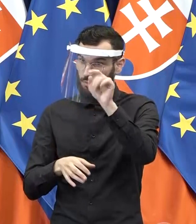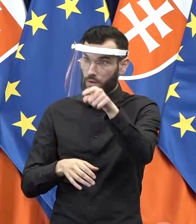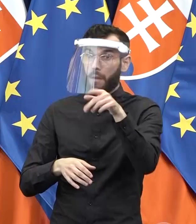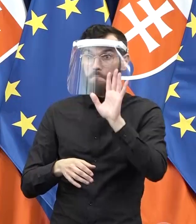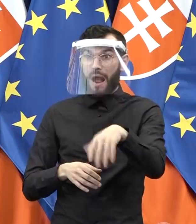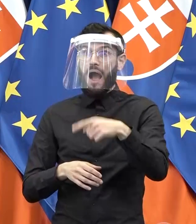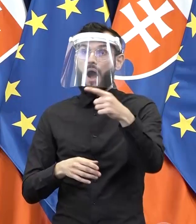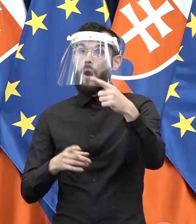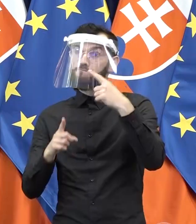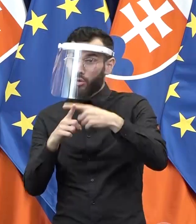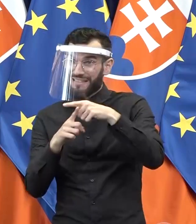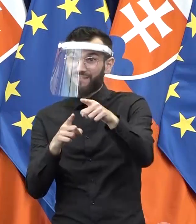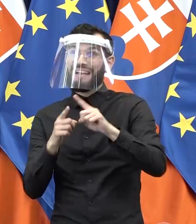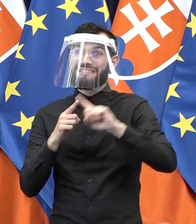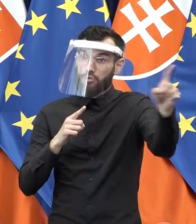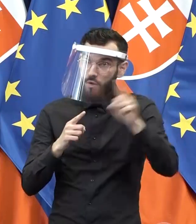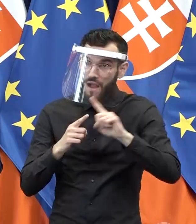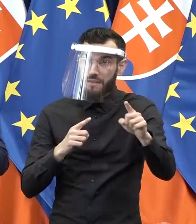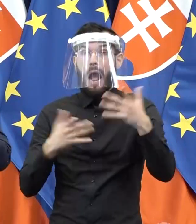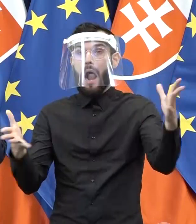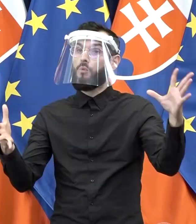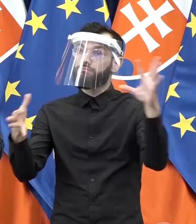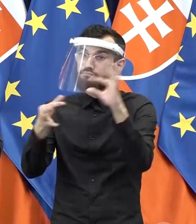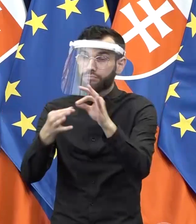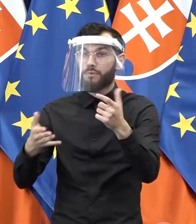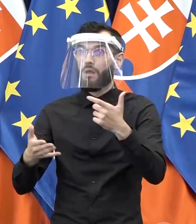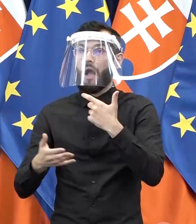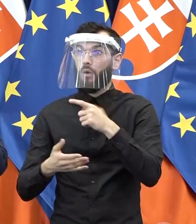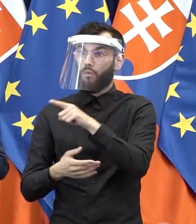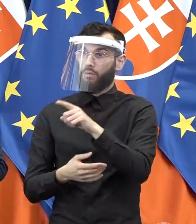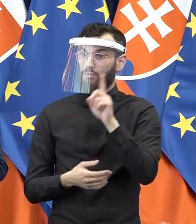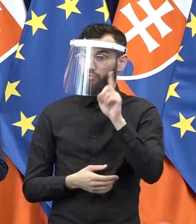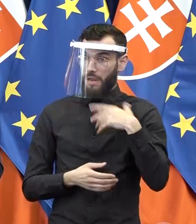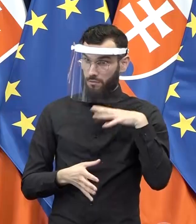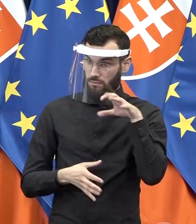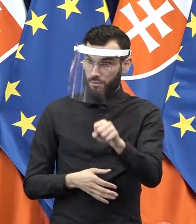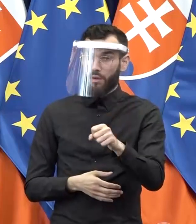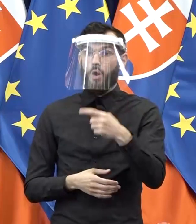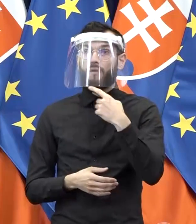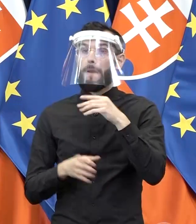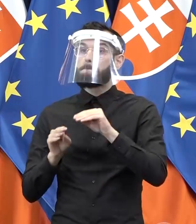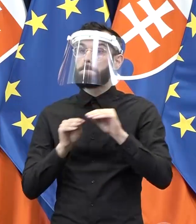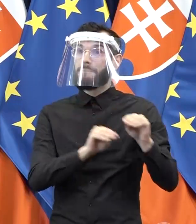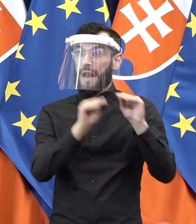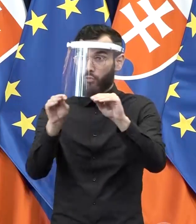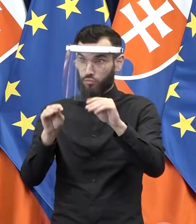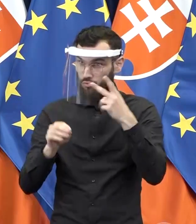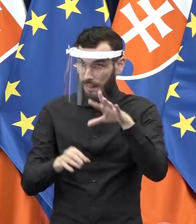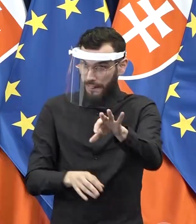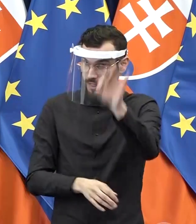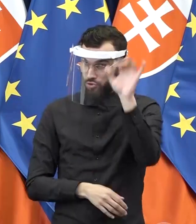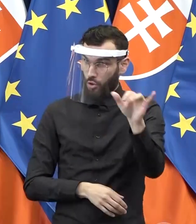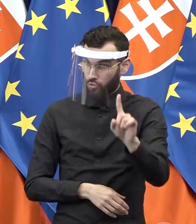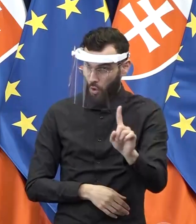má pozitívnu cestvateľskú anamnézu, poprípade, či sa s niekým nakazným stretol. Teda či už sme zaznamenali aj ten prenos na území Slovenska?